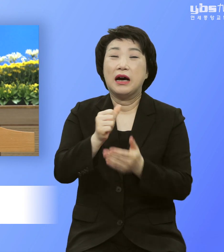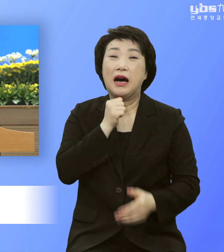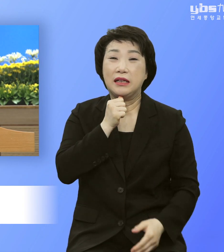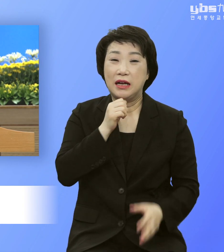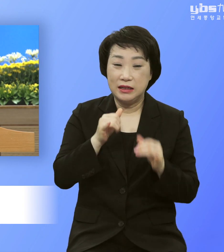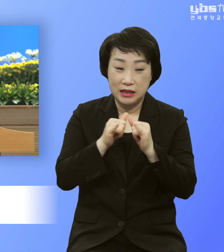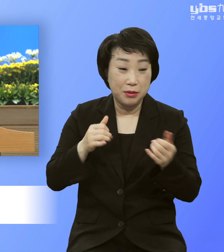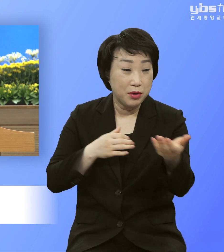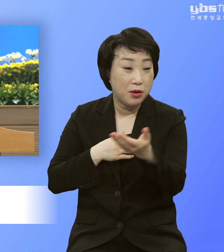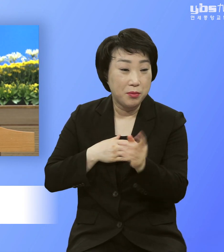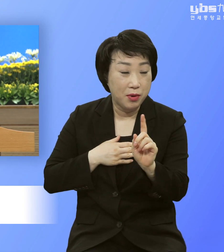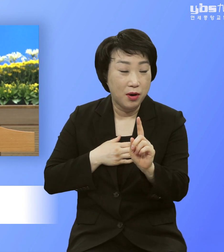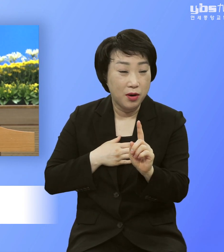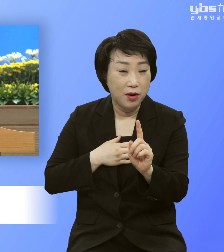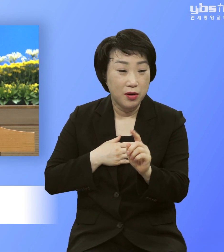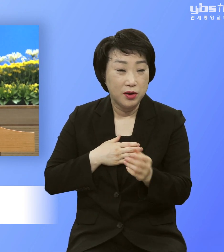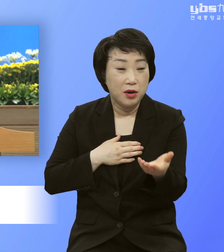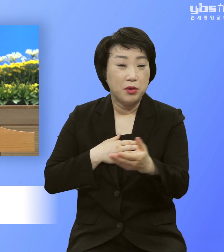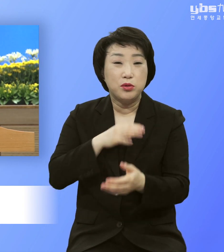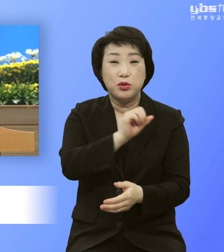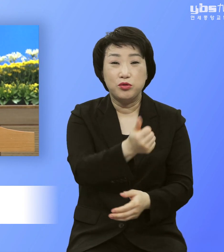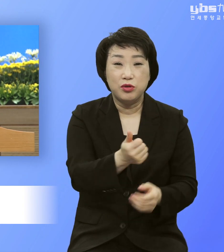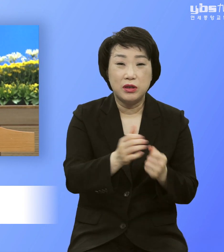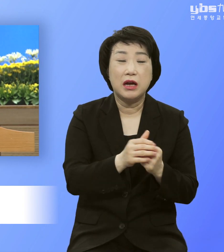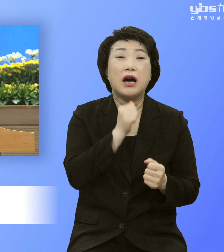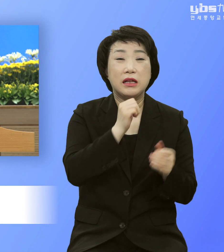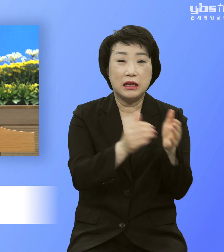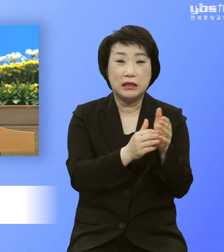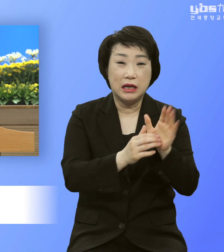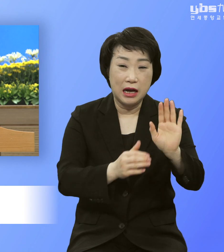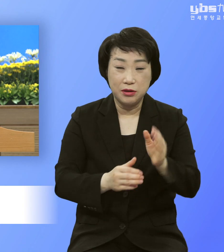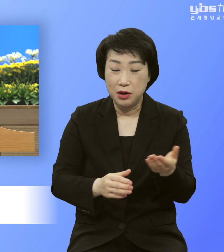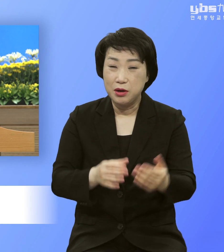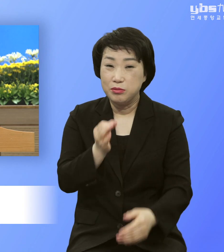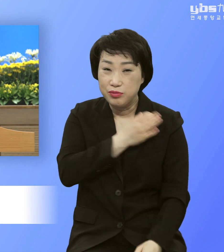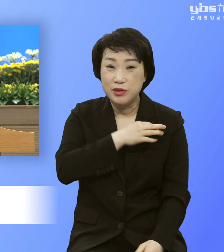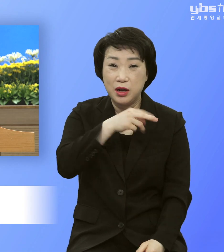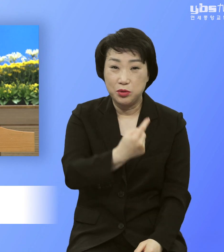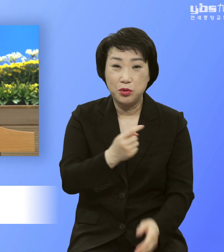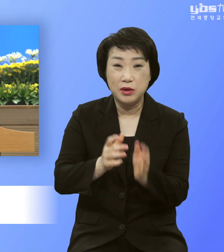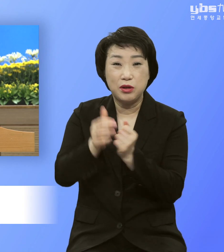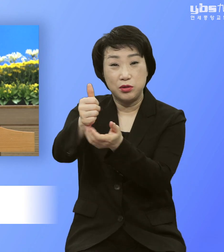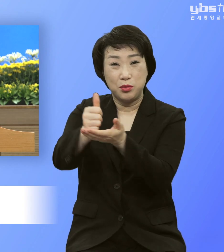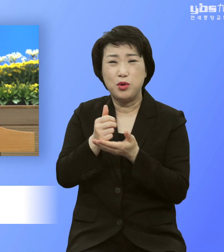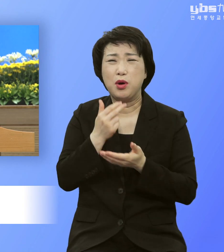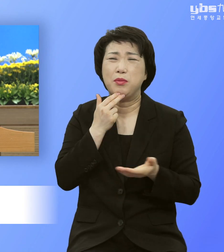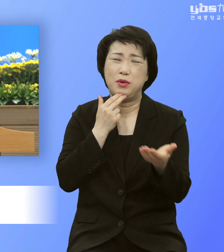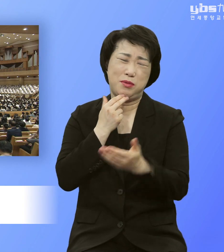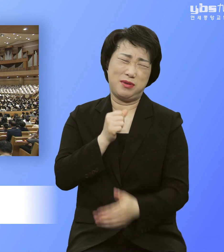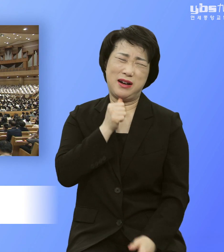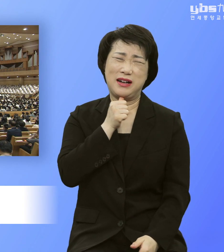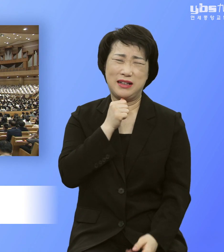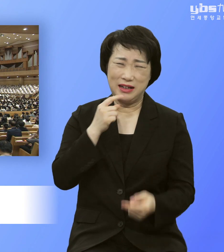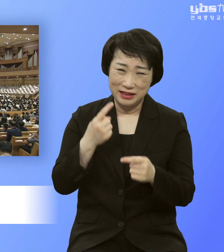가난한 자라는 것은 돈만 없어서 가난한 게 아니에요. 아무리 부자라도 예수 없으면 가난해요.